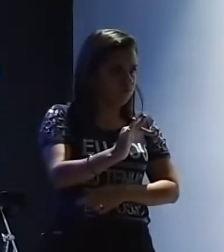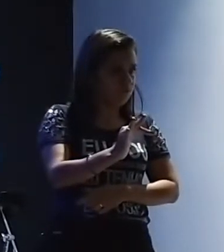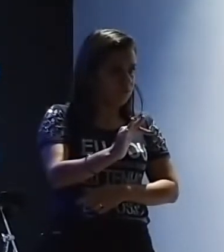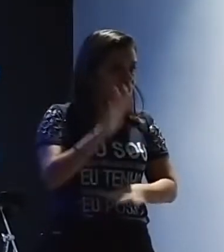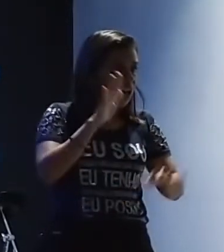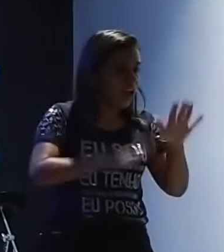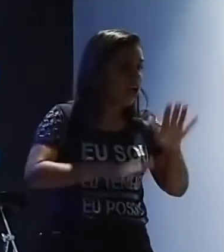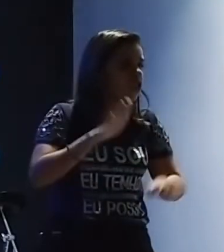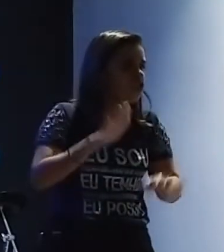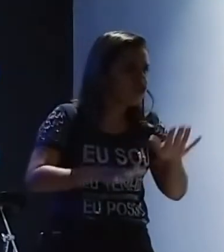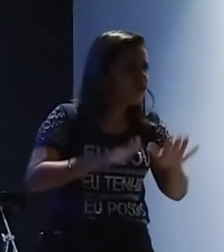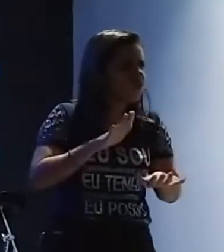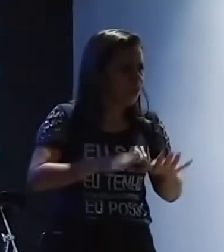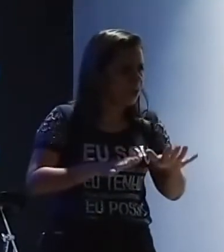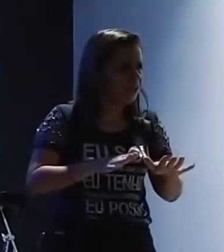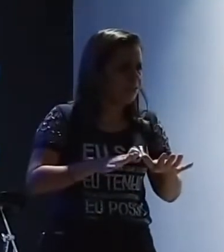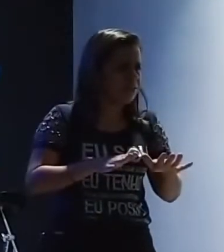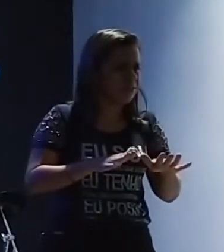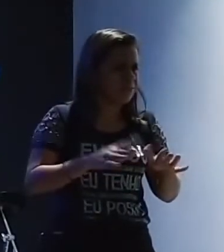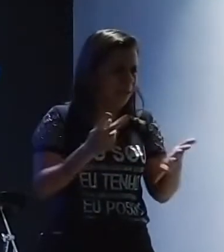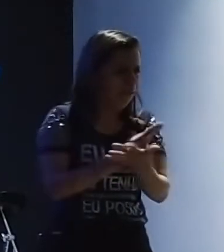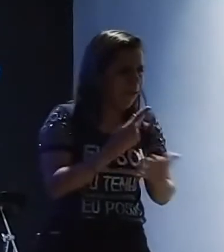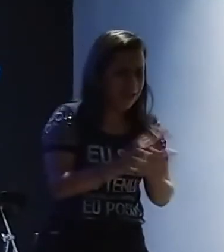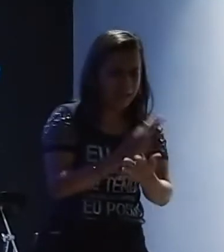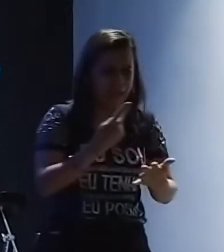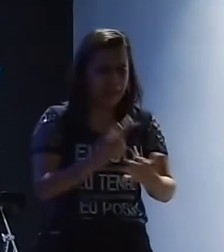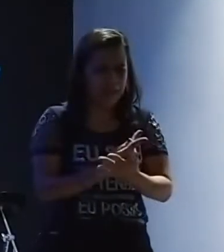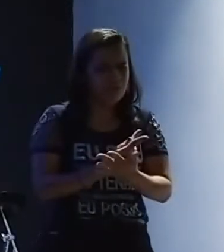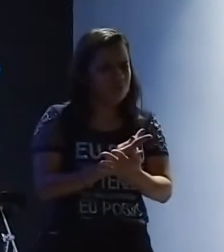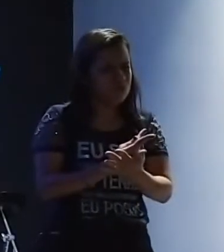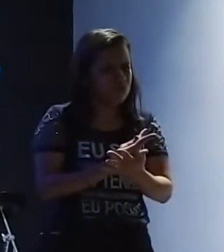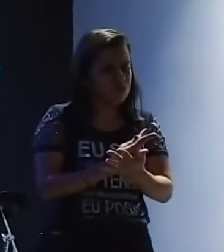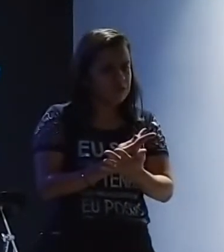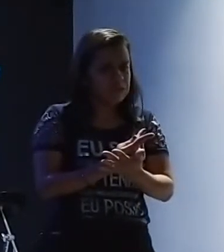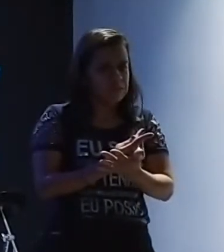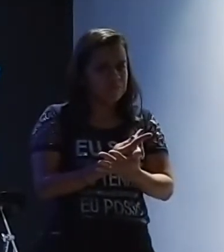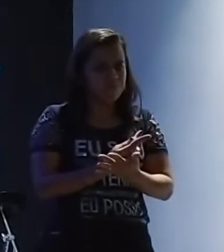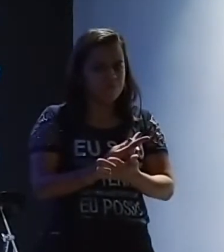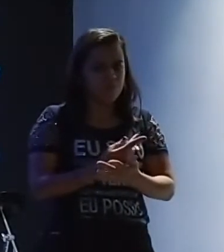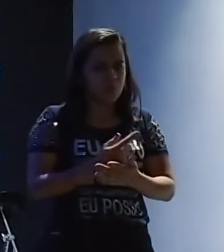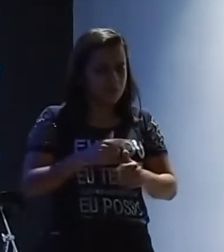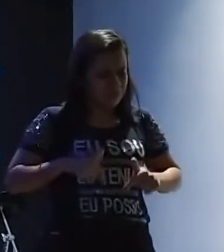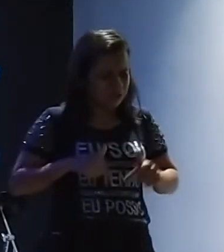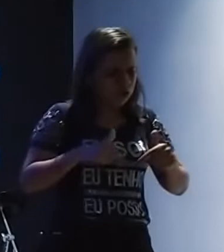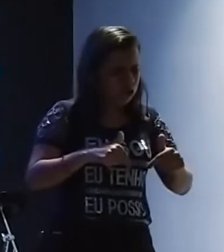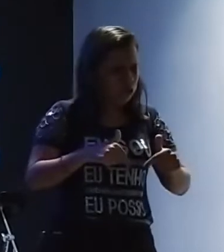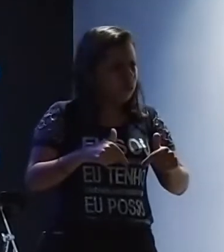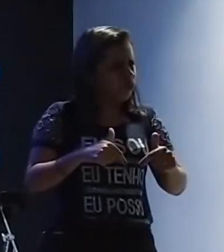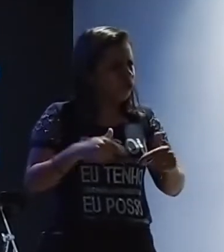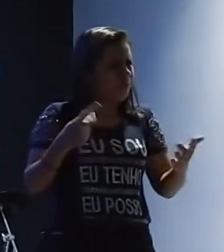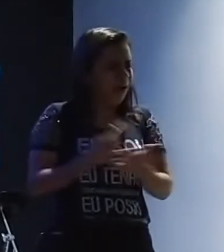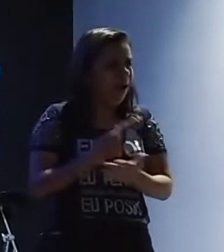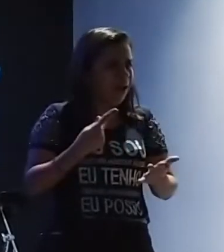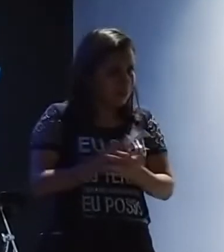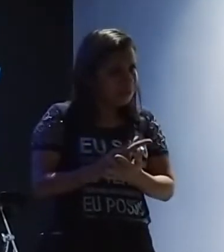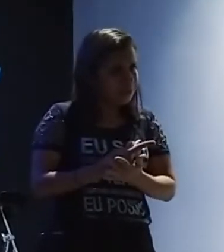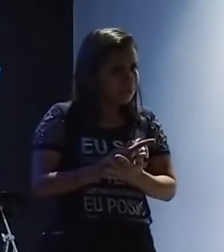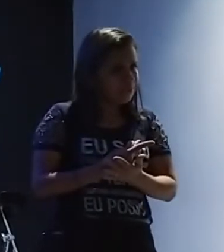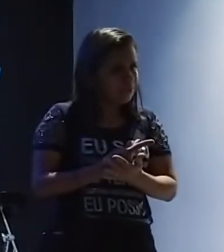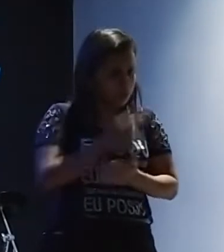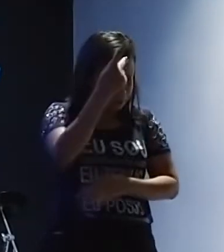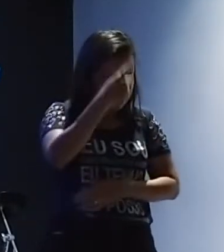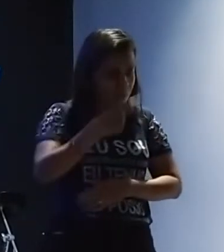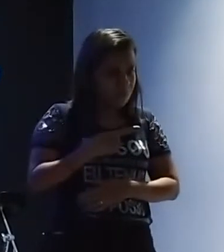Às vezes até passos errados que nós mesmos damos com as nossas próprias pernas